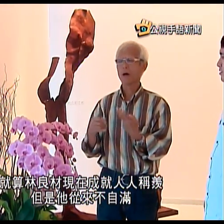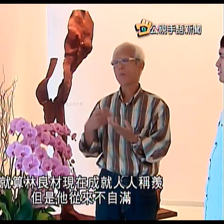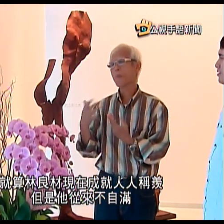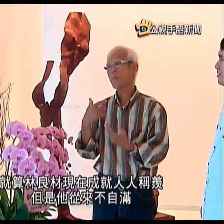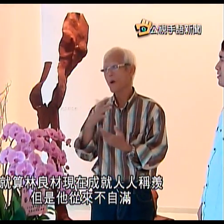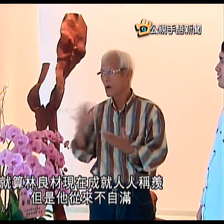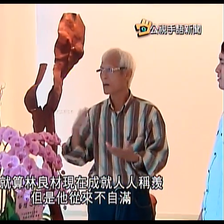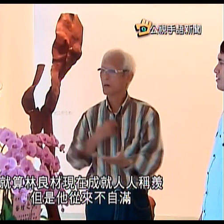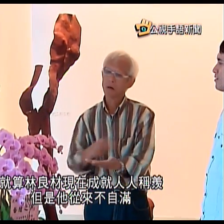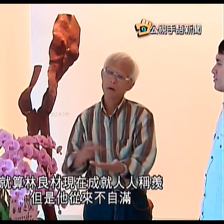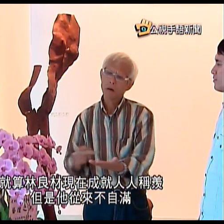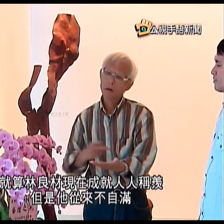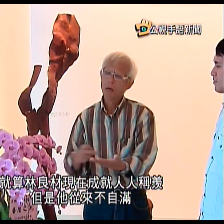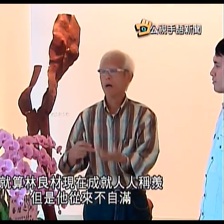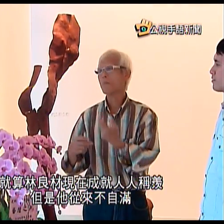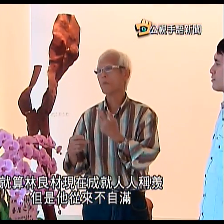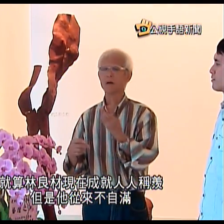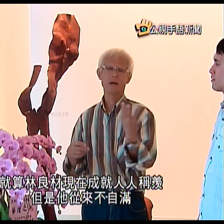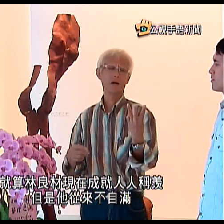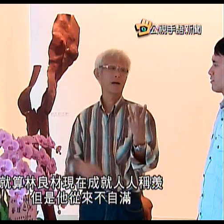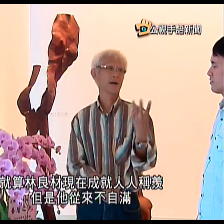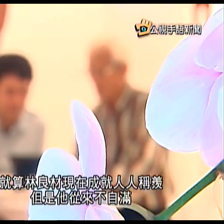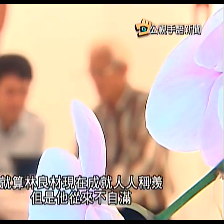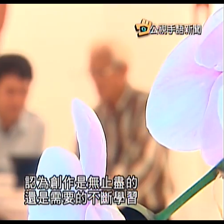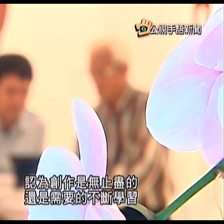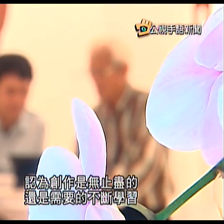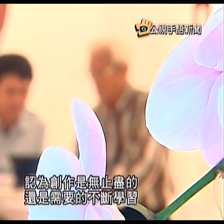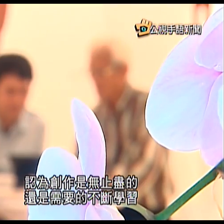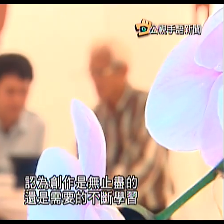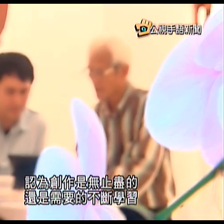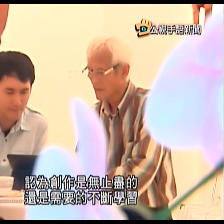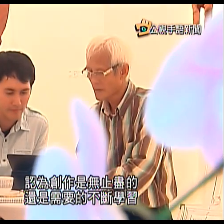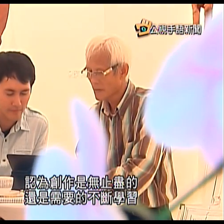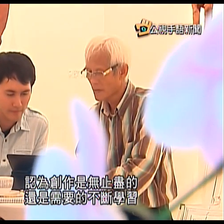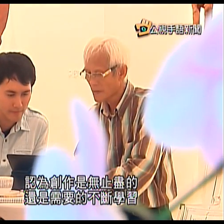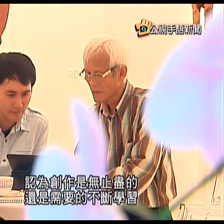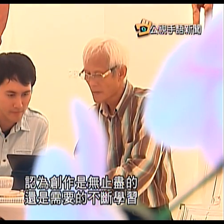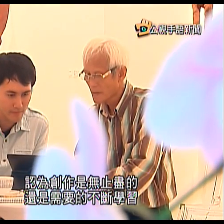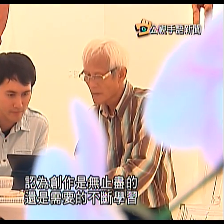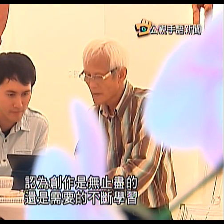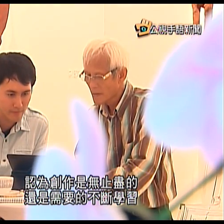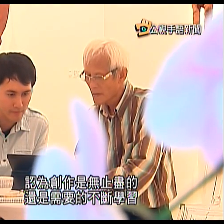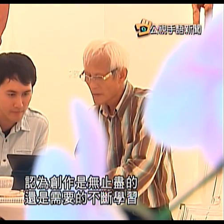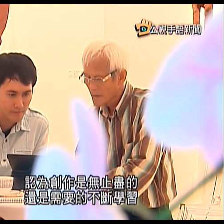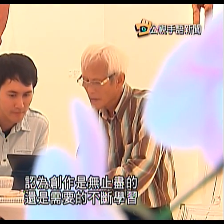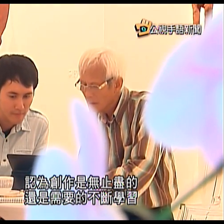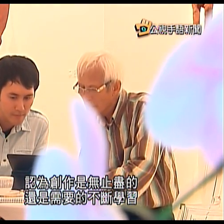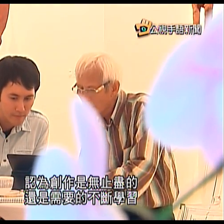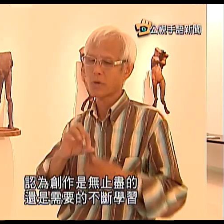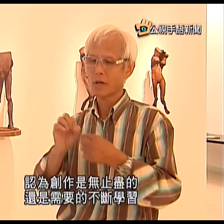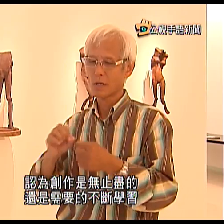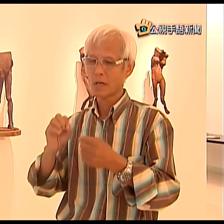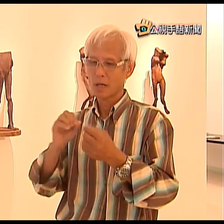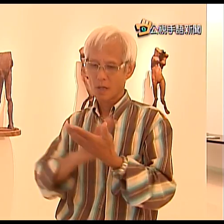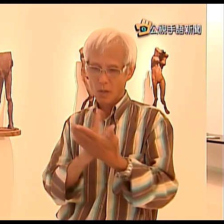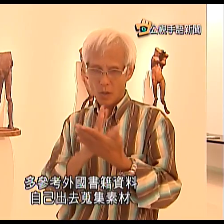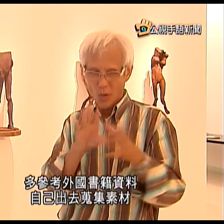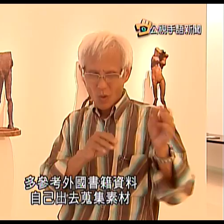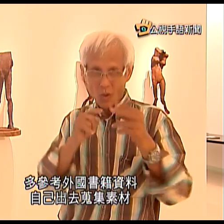就人人称羡，但是他从来不自满，认为创作是无止境的，还是需要不断的学习， 多参考外国